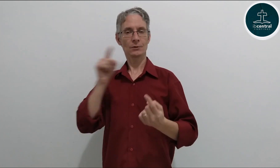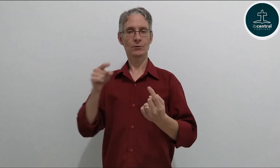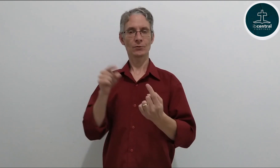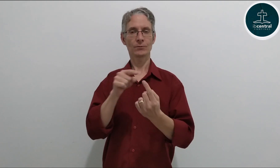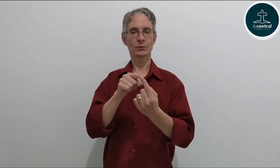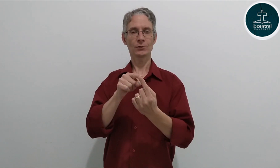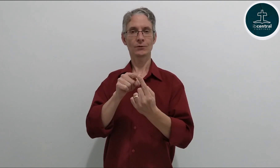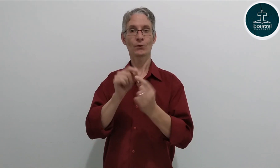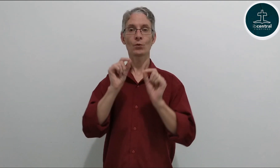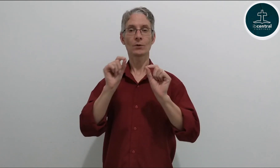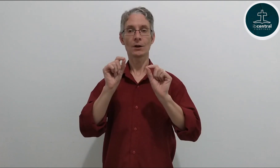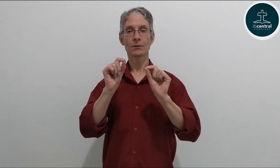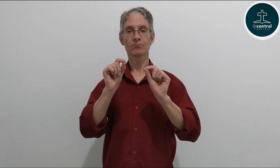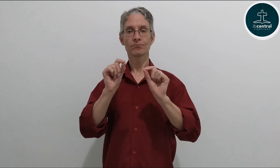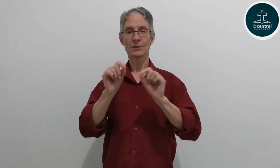Nosso objetivo é